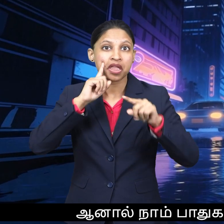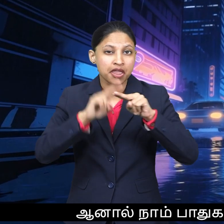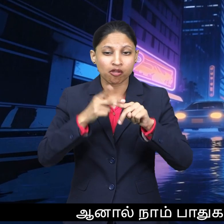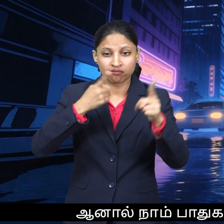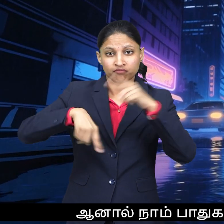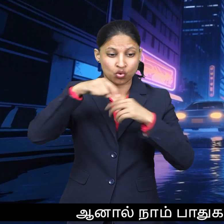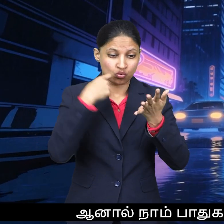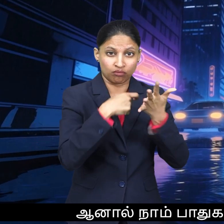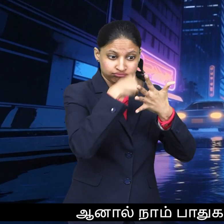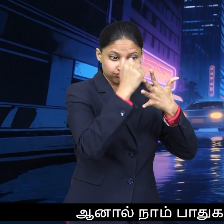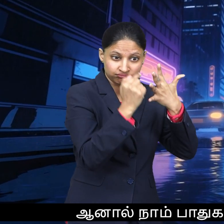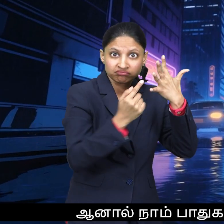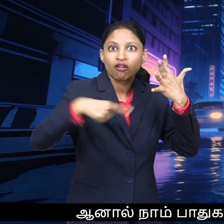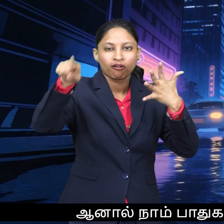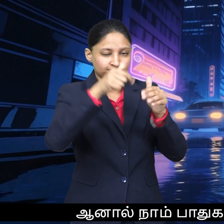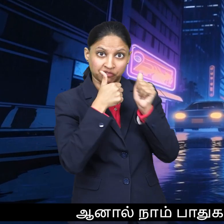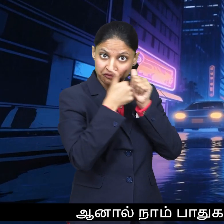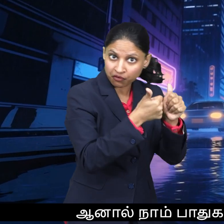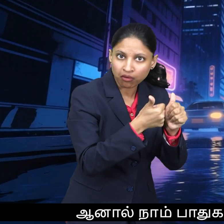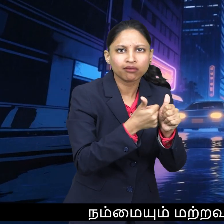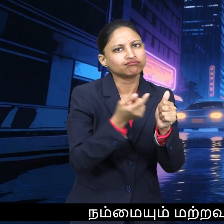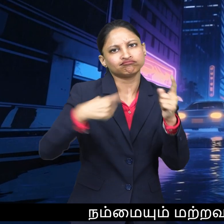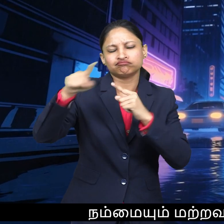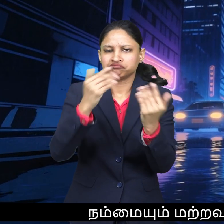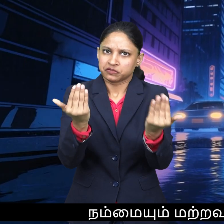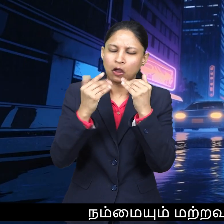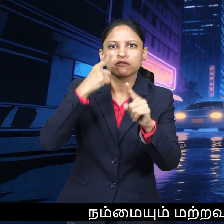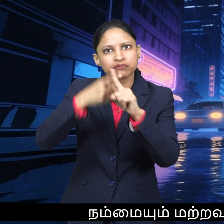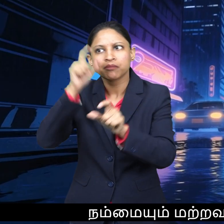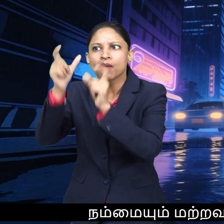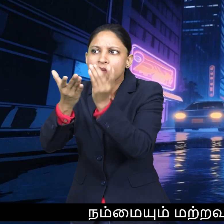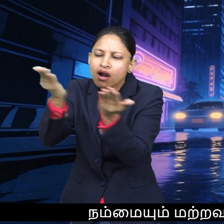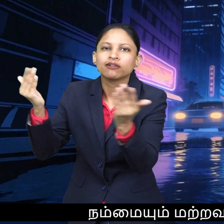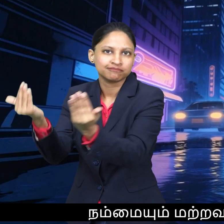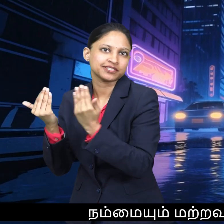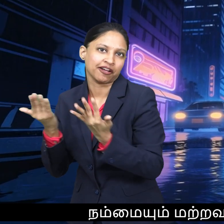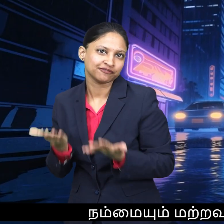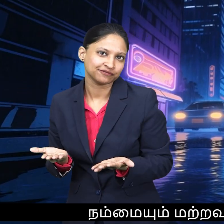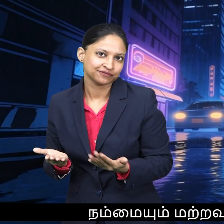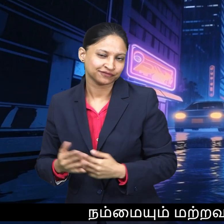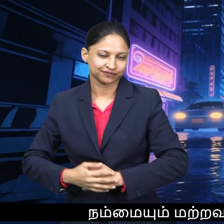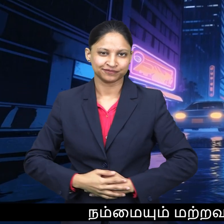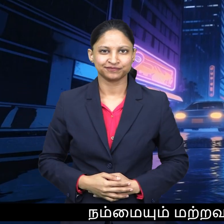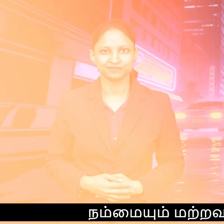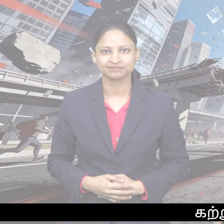ஆனால் நாம் பாதுகாப்பு விதிகளை பின்பற்றினால் நம்மையும் மற்றவர்களையும் பாதுகாக்க முடியும்.